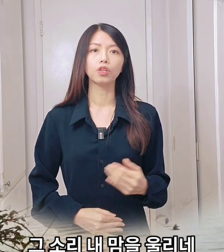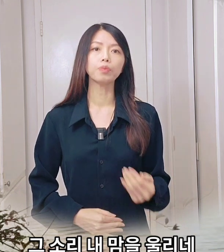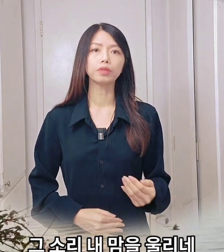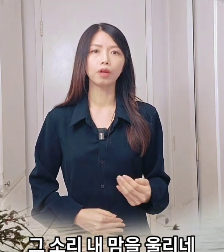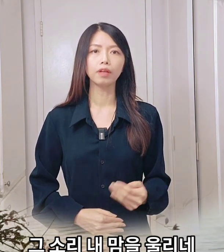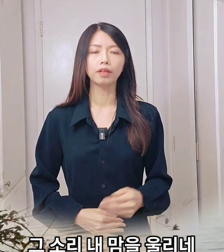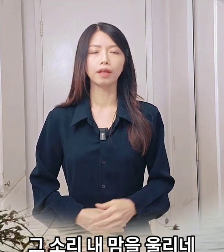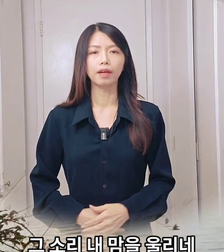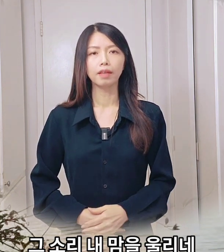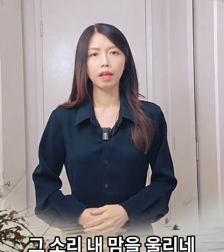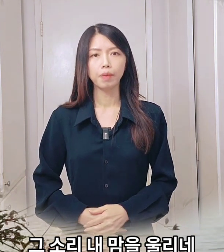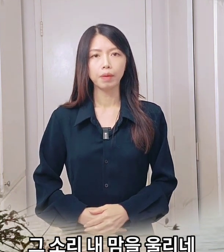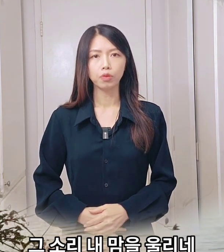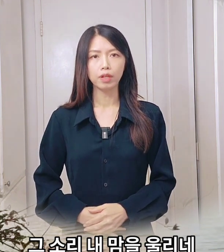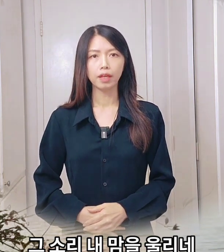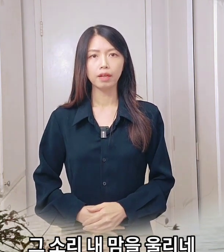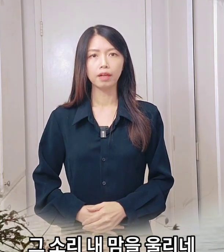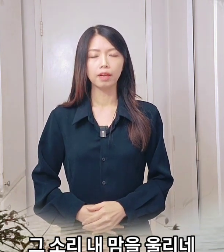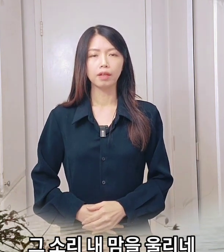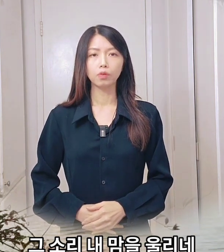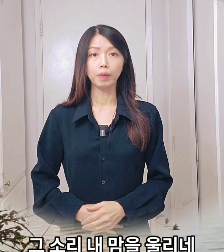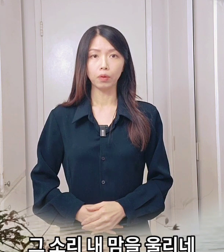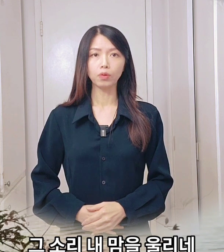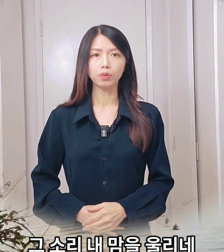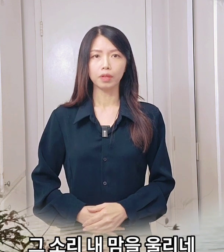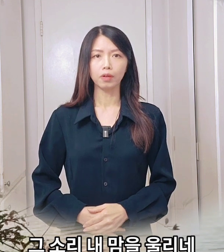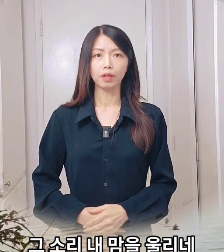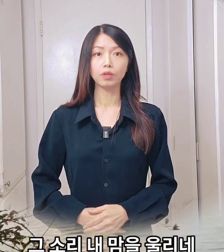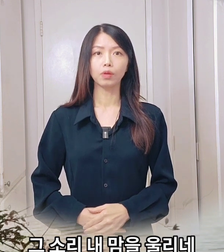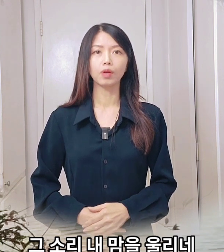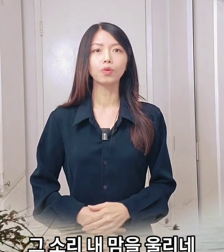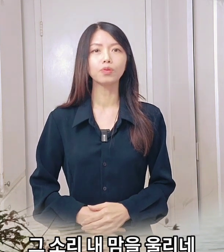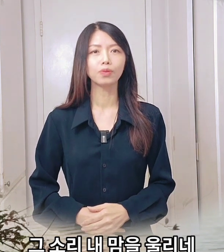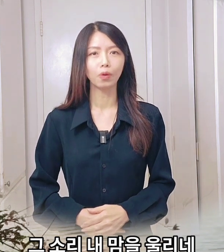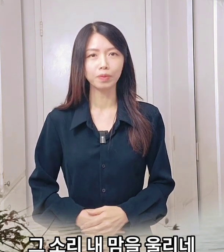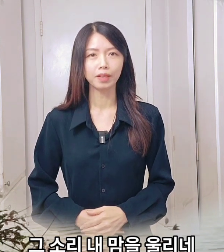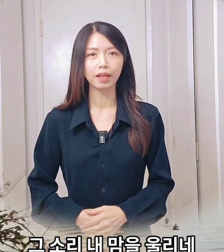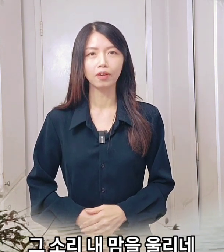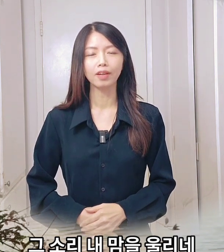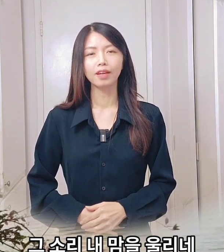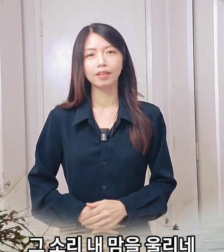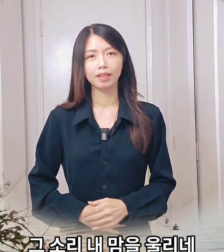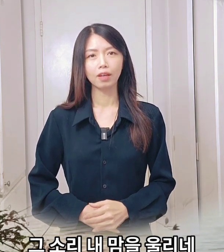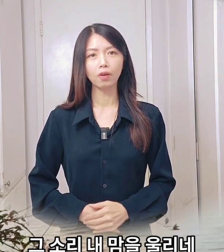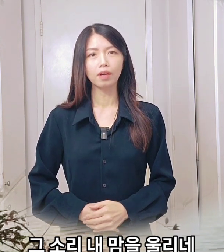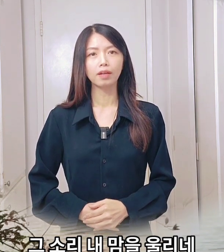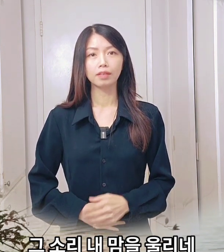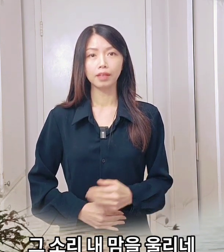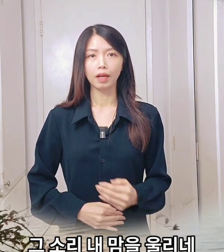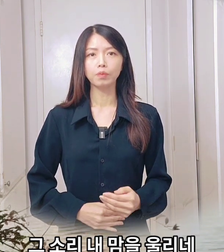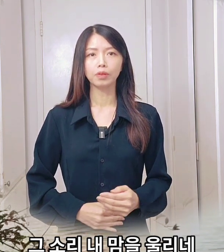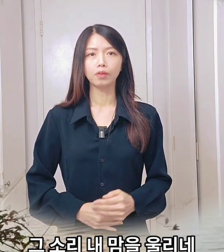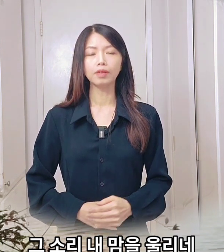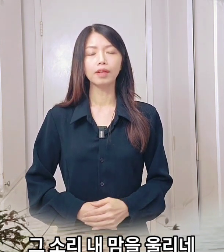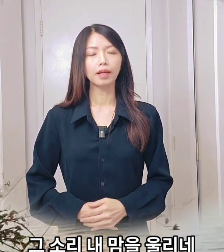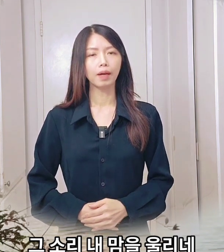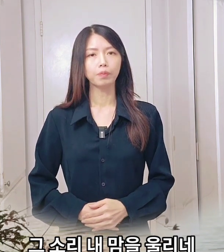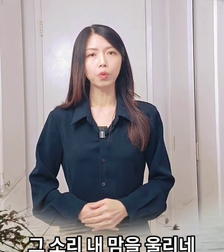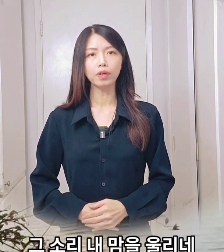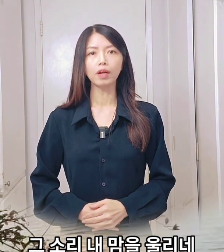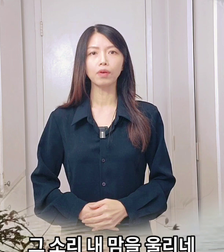나온 그 뒤부터는 내 마음 올리네를 좀 바꿔줬어요. 계속 괴로울 수가 없잖아요. 그래서 그